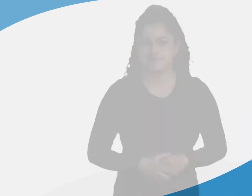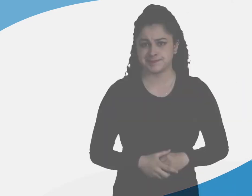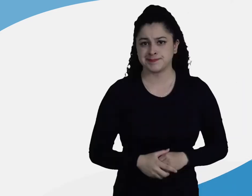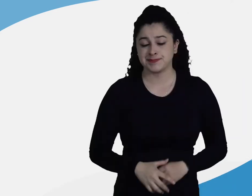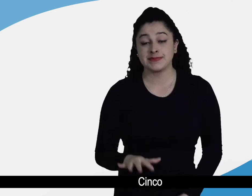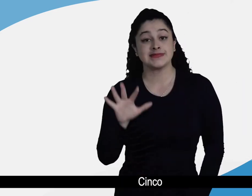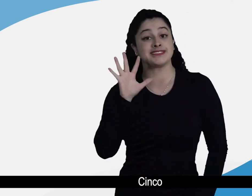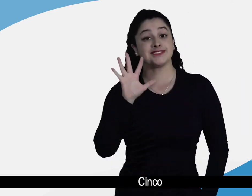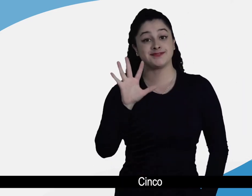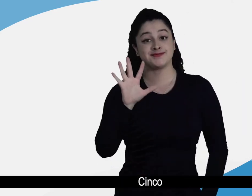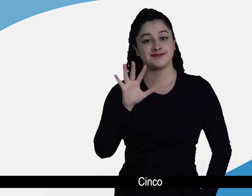5.